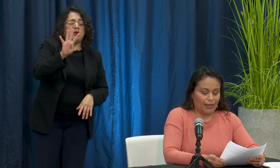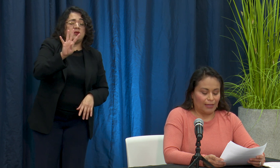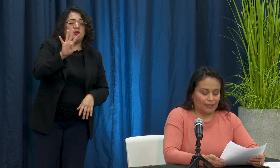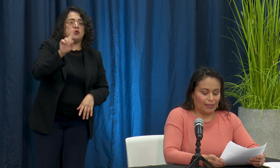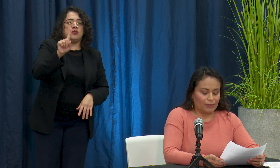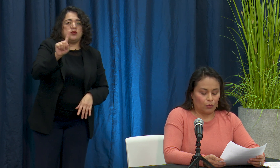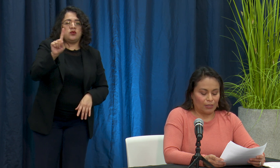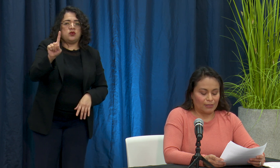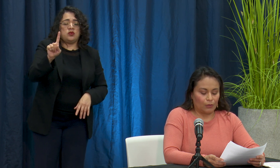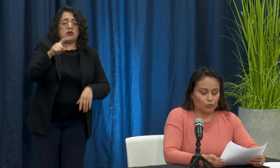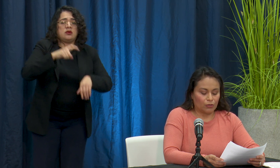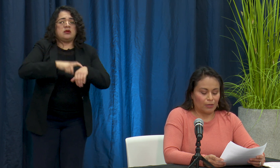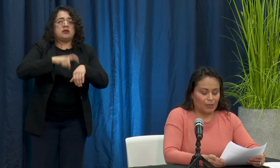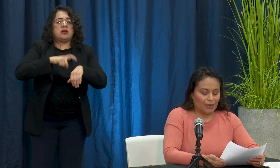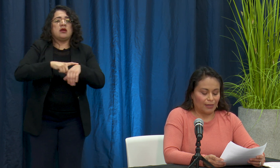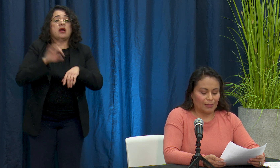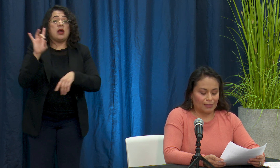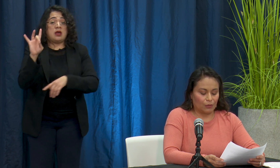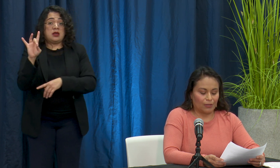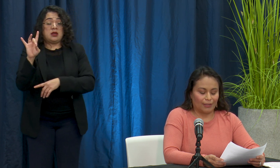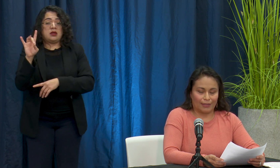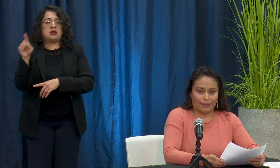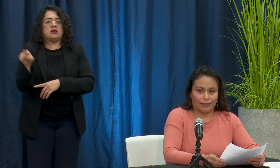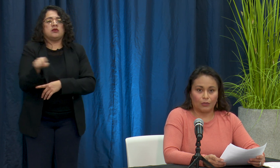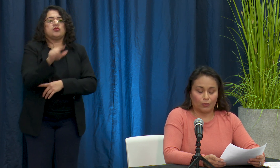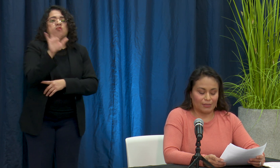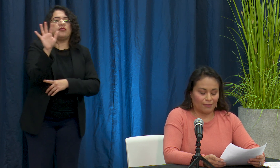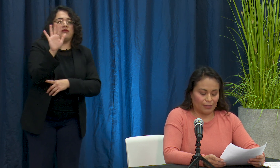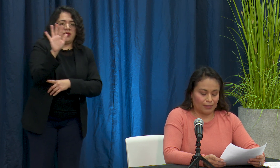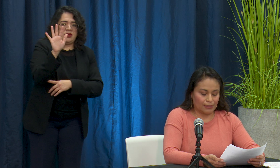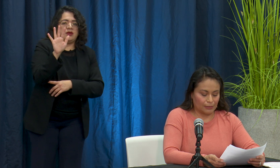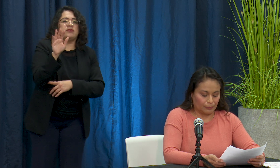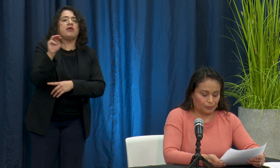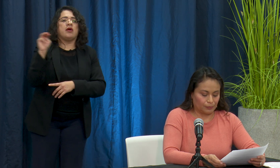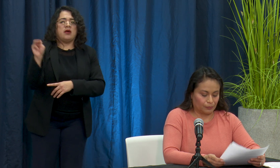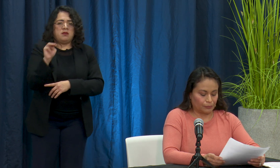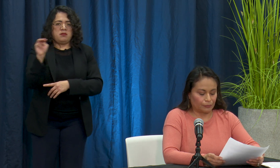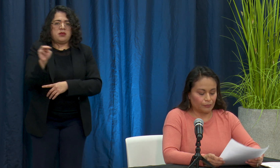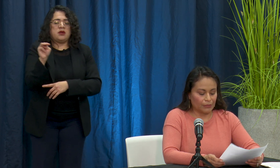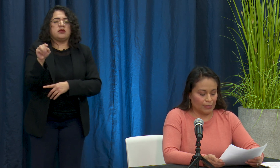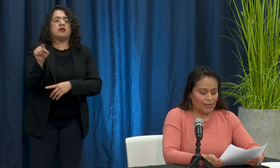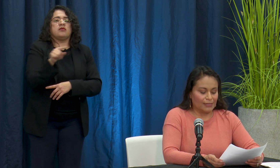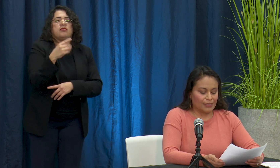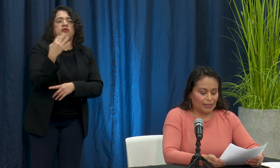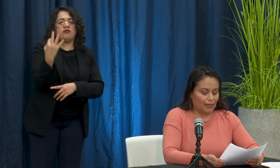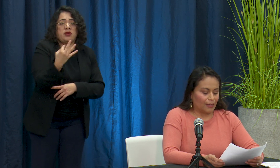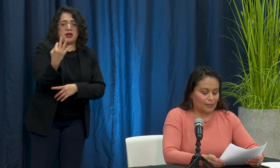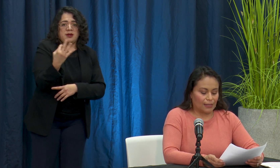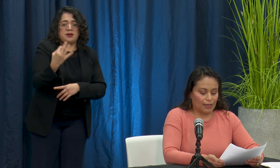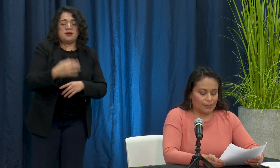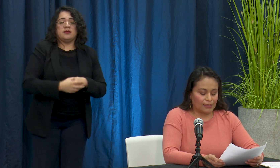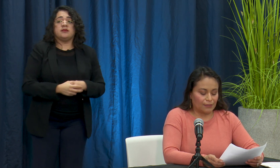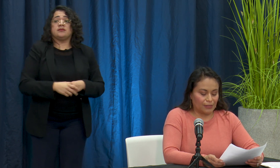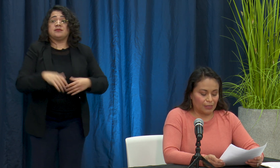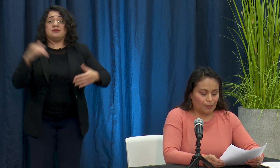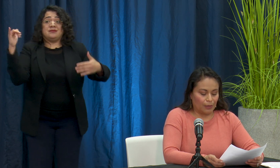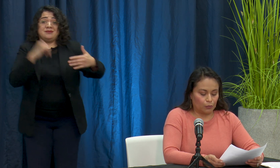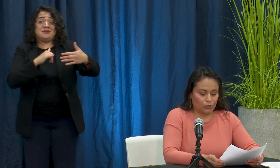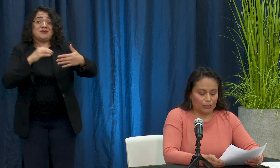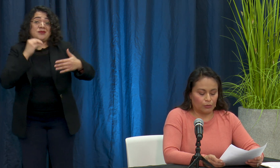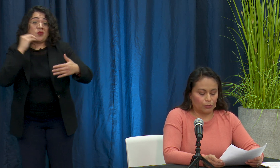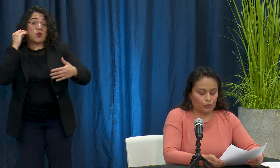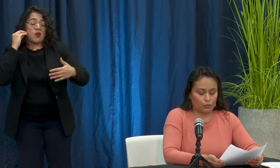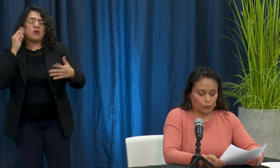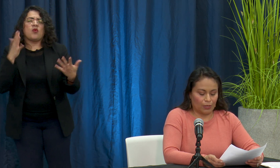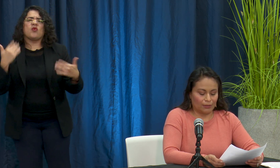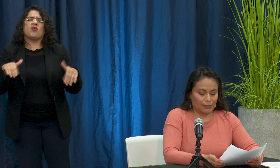1-888-863-7411 entre las horas de 8 de la mañana a 5 de la tarde de lunes a viernes. Sé que quedarse en casa es difícil para